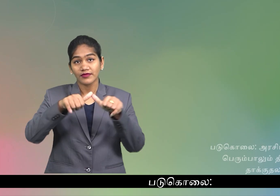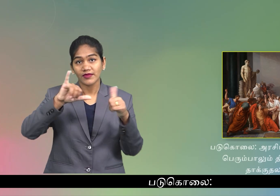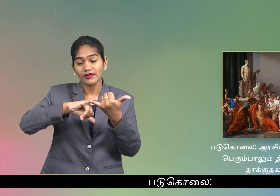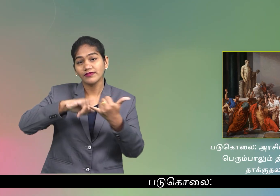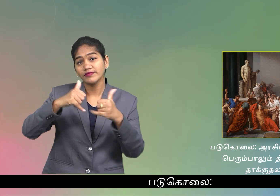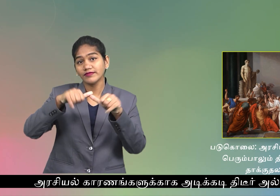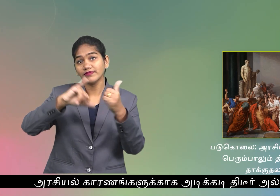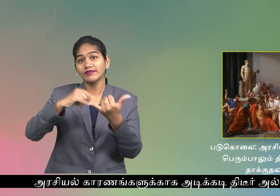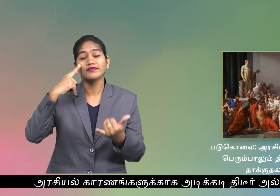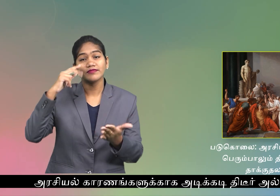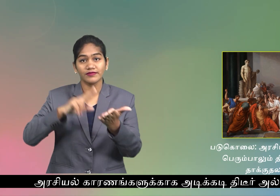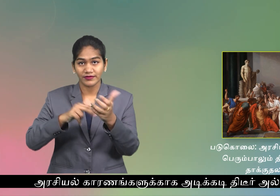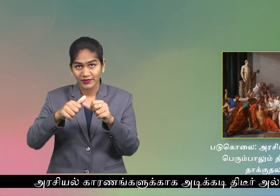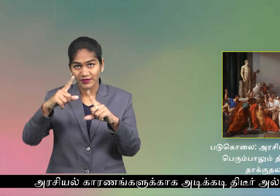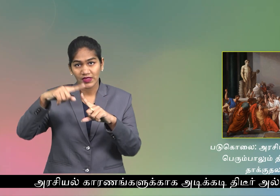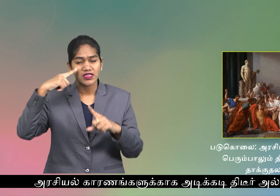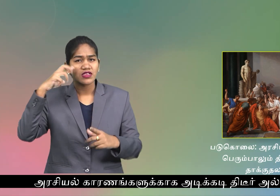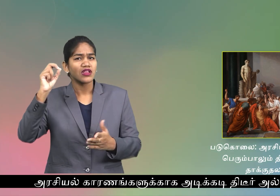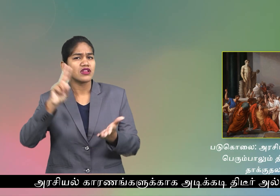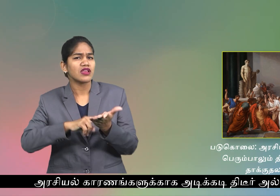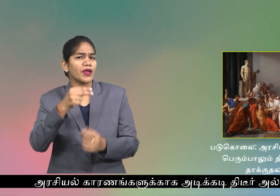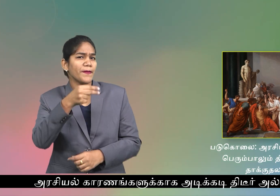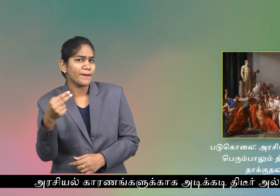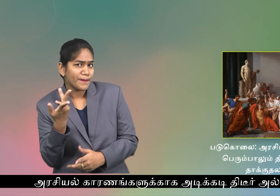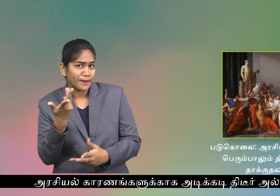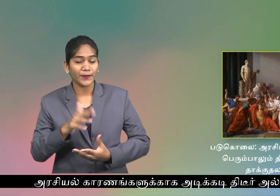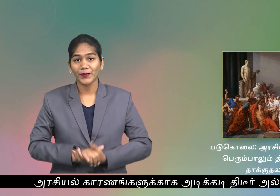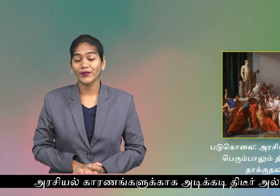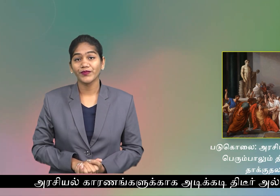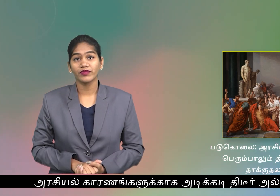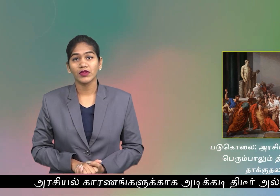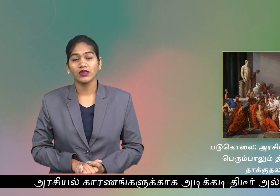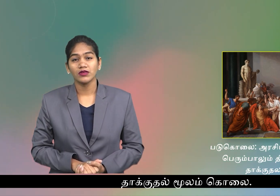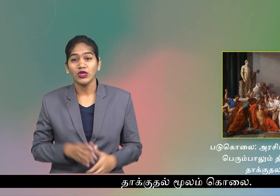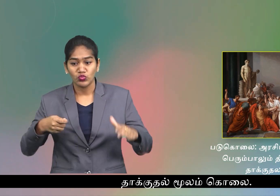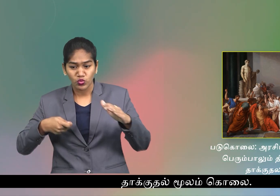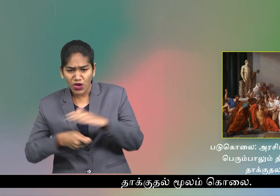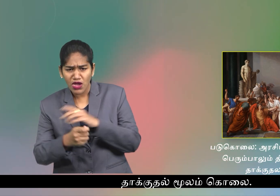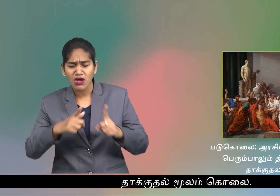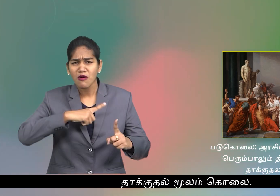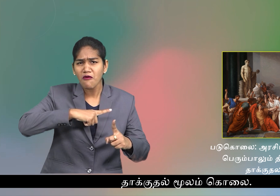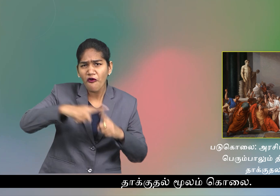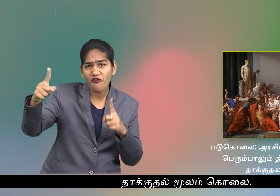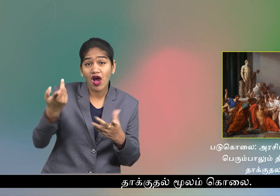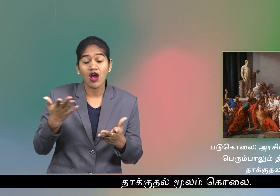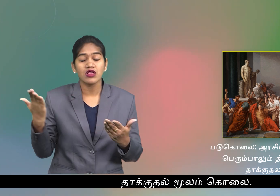படுகொலை, அரசியல் காரணங்களுக்காக அடிக்கடி திடீர் அல்லது ரகசிய தாக்குதல் மூலம் கொலை.